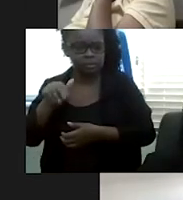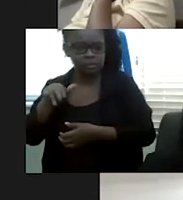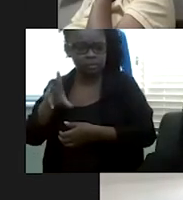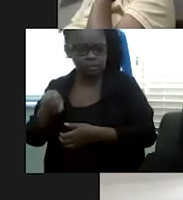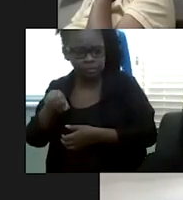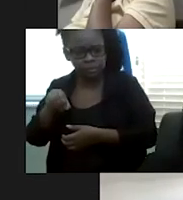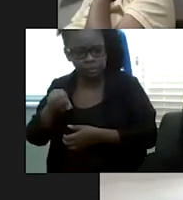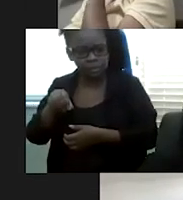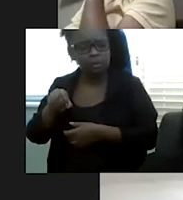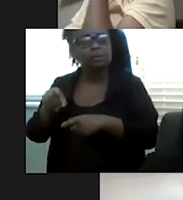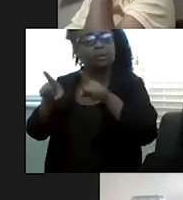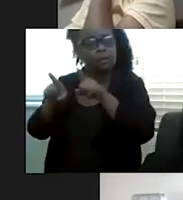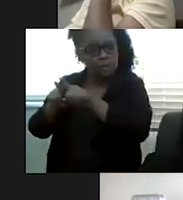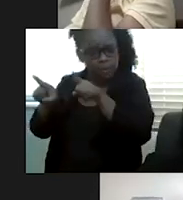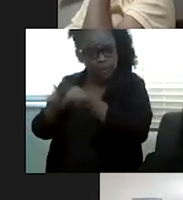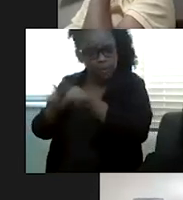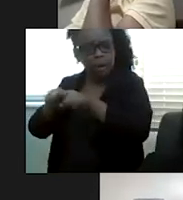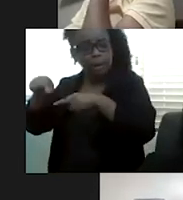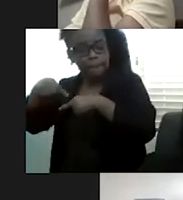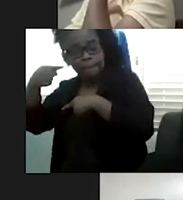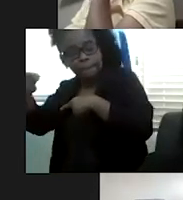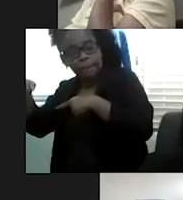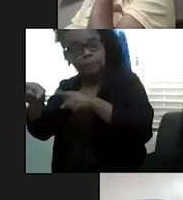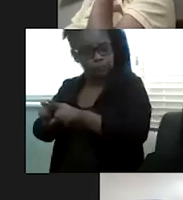e após também, né?